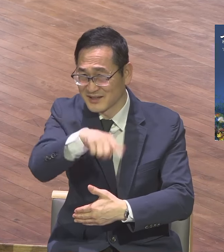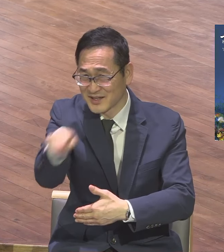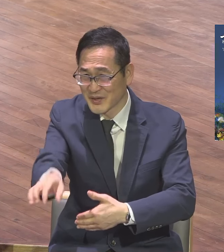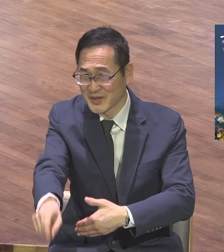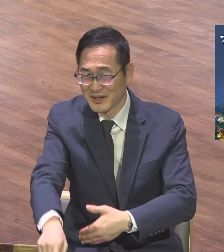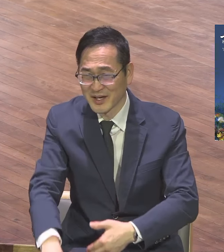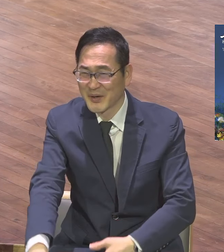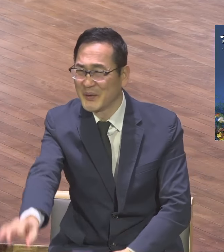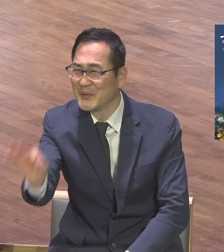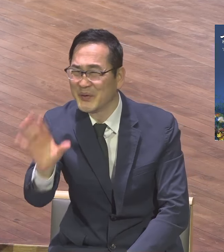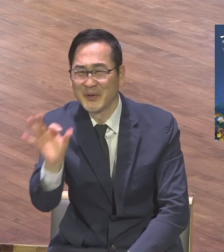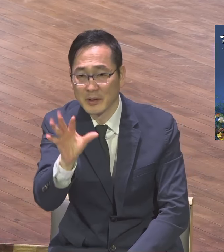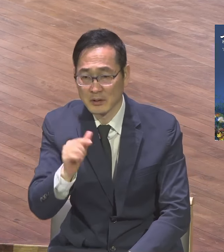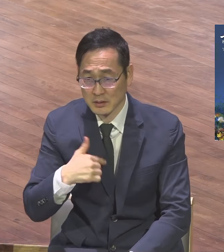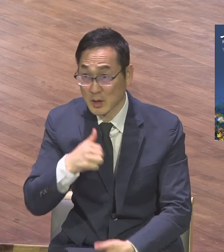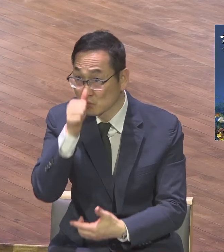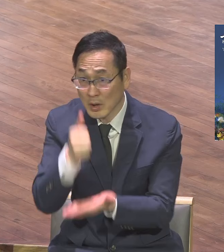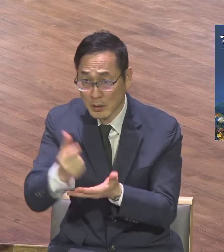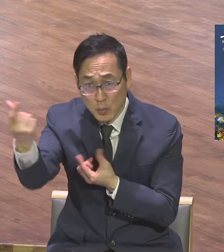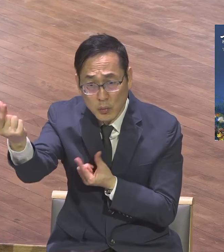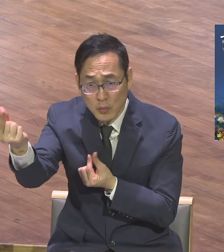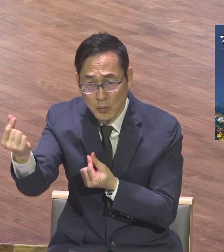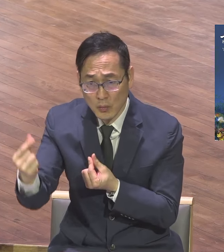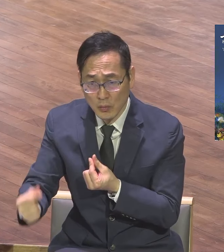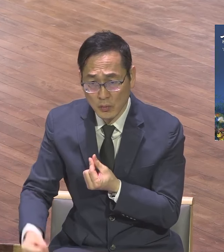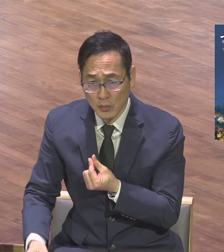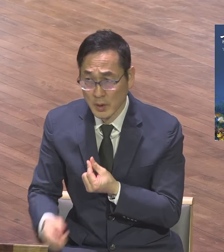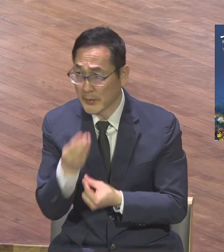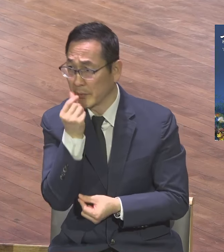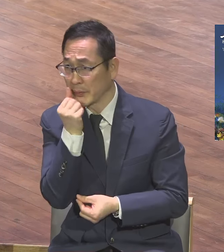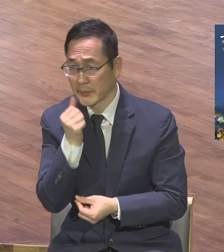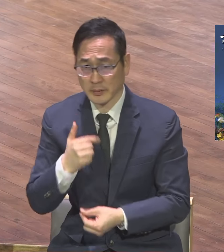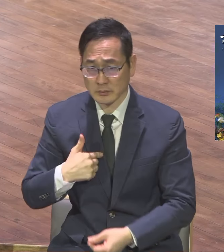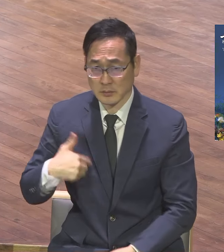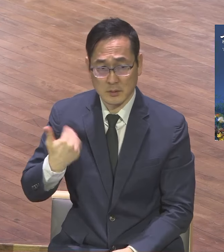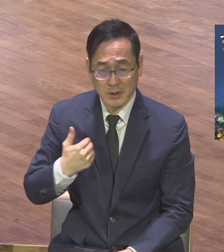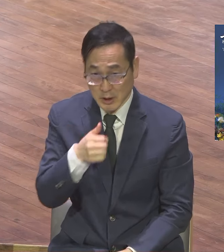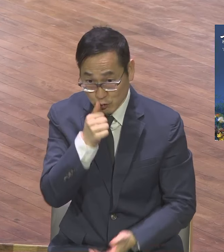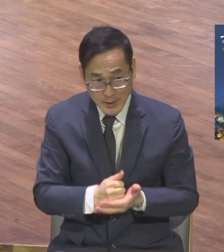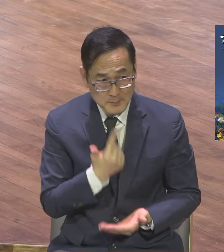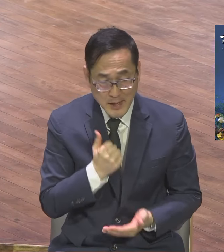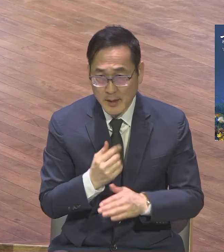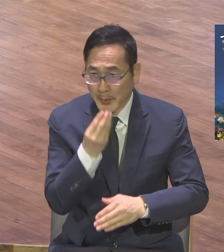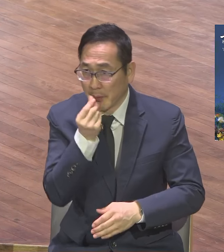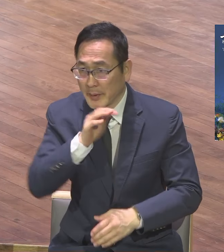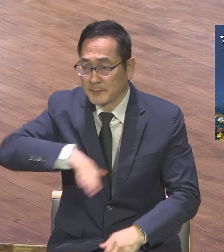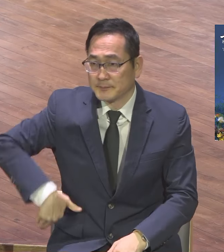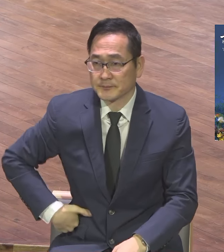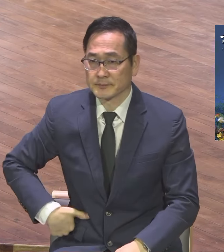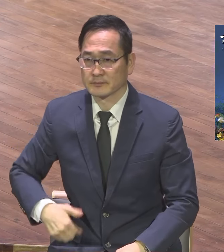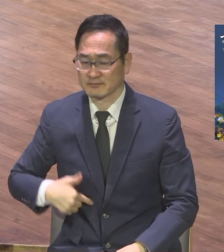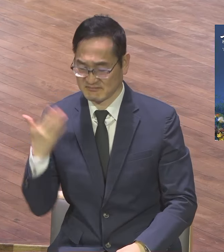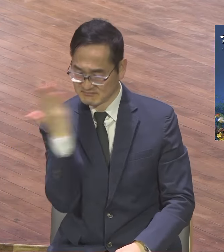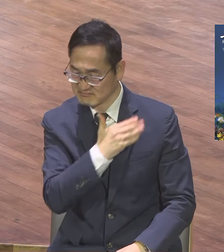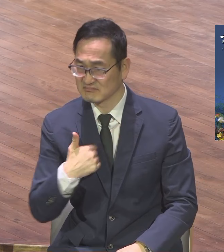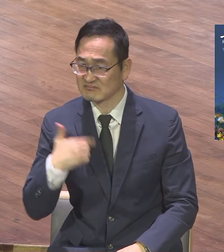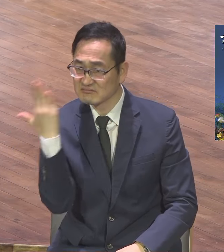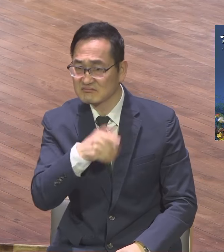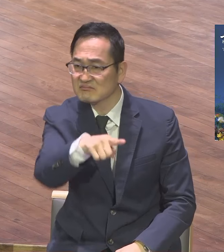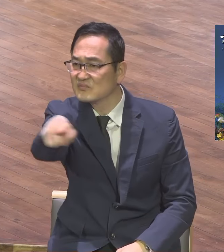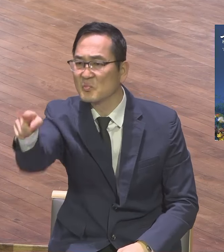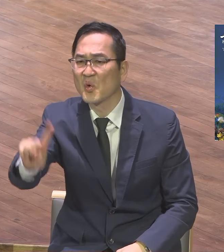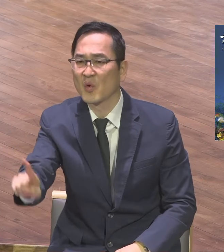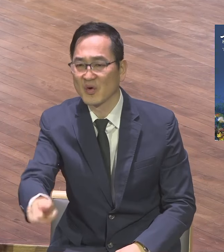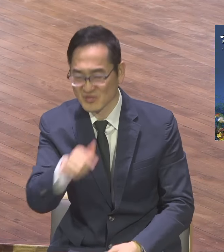지는 오만 때문에 이제 다 지어놓고 아무도 모르는 것, 모른다고 생각하고 막 비방. 사람을 이렇게 딱 비방하는 거